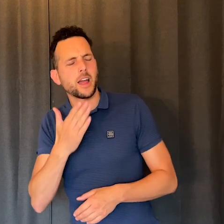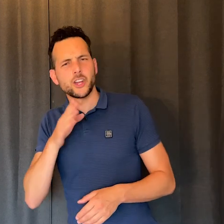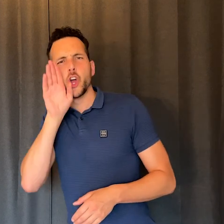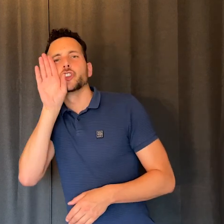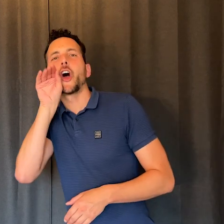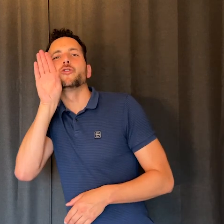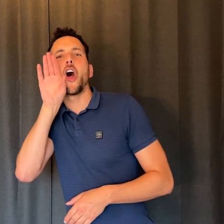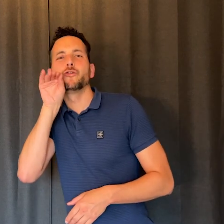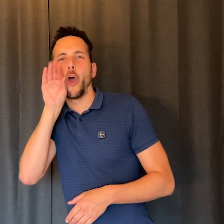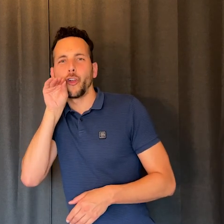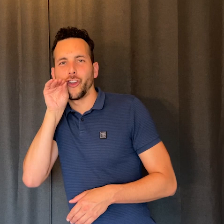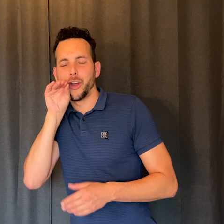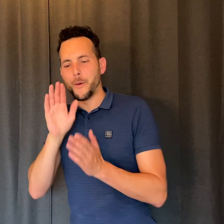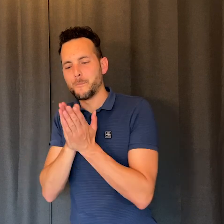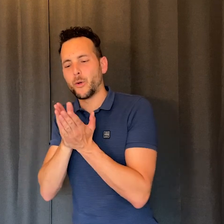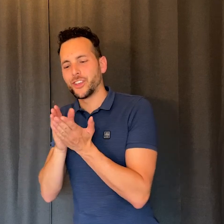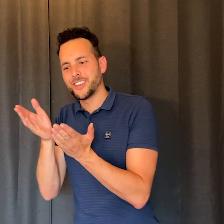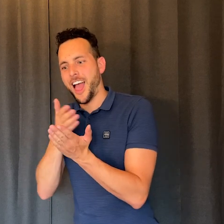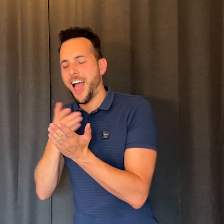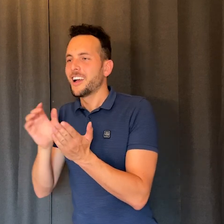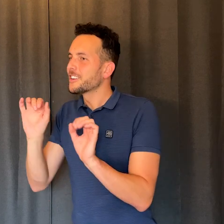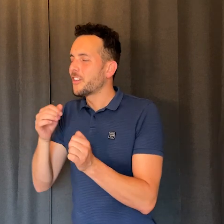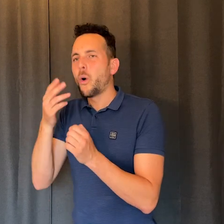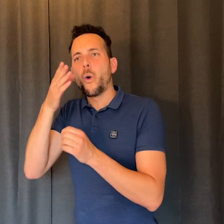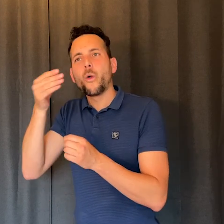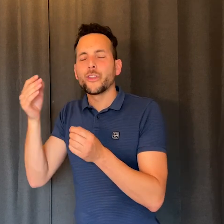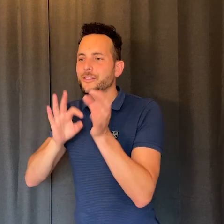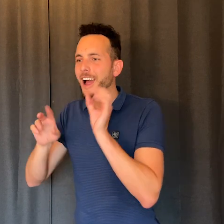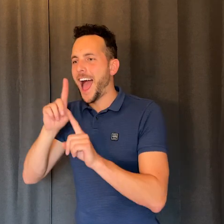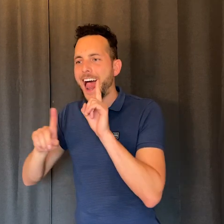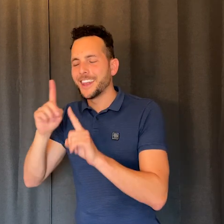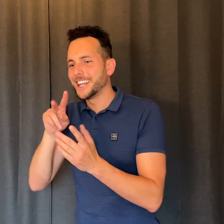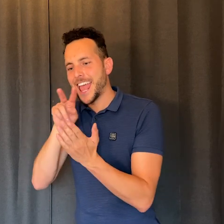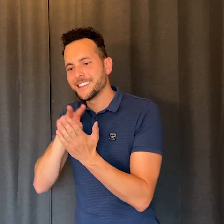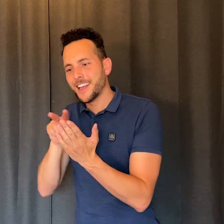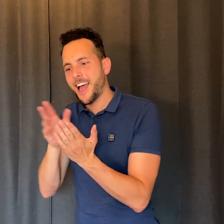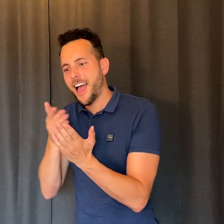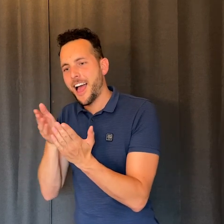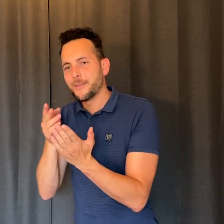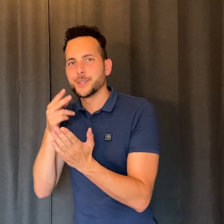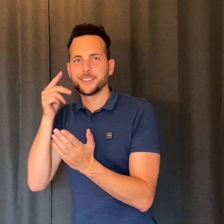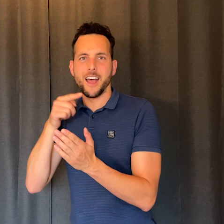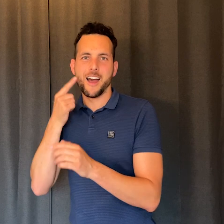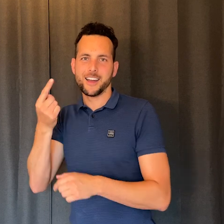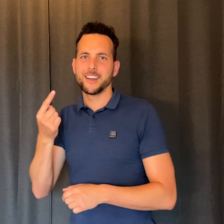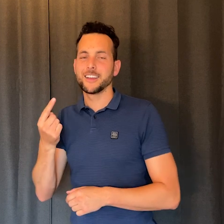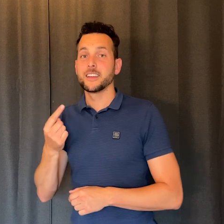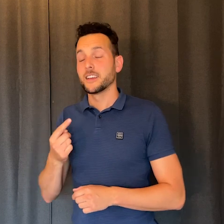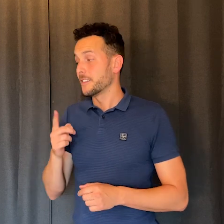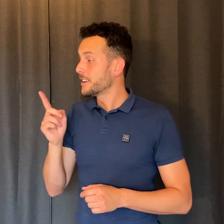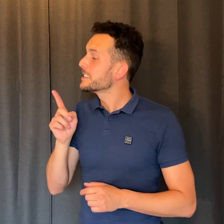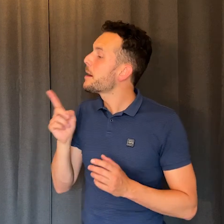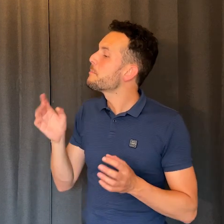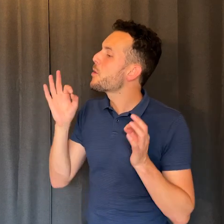echt superleuk. Kan wel 100 lezen op een dag. En jouw boek, wat is jouw favoriet? Oh, deze. De mooiste vis van de